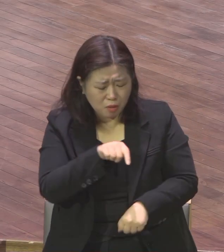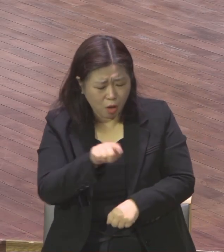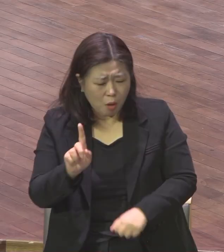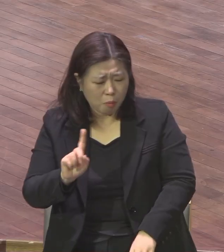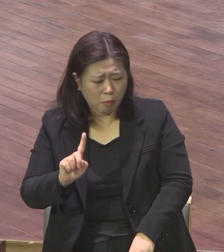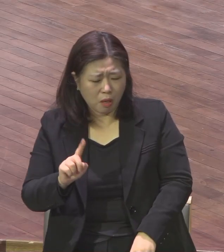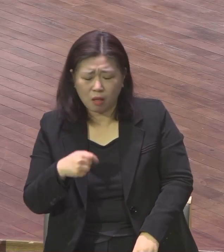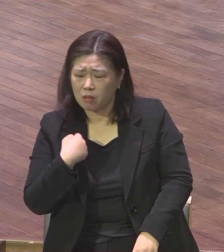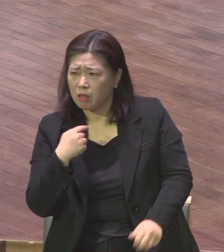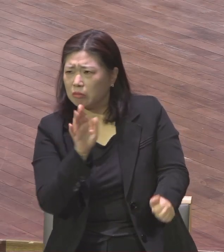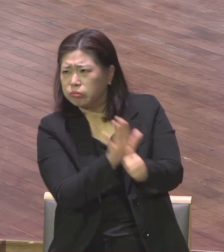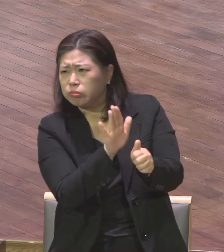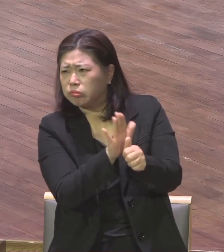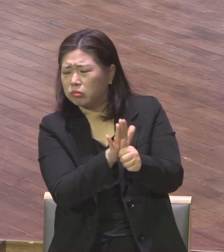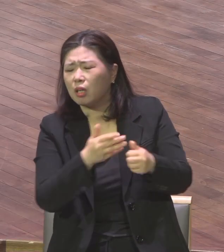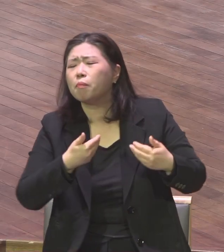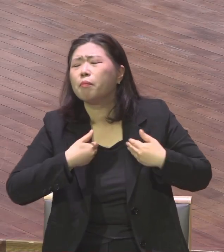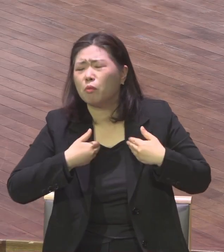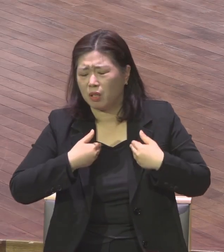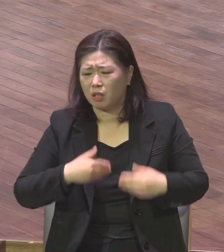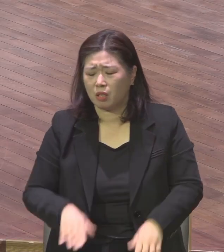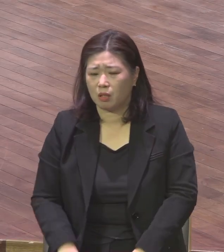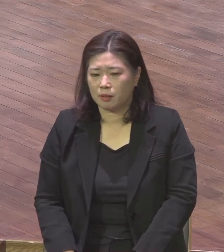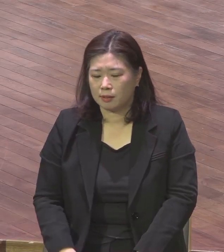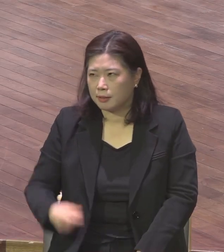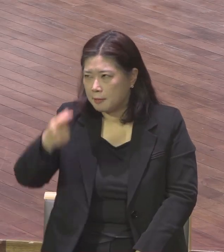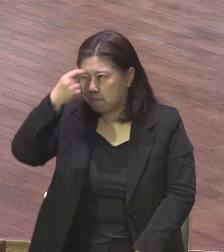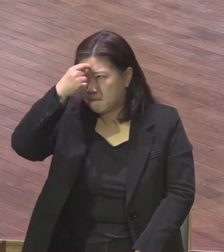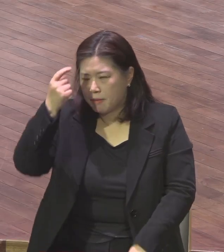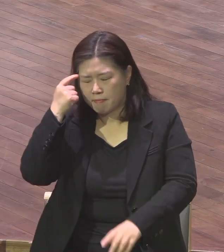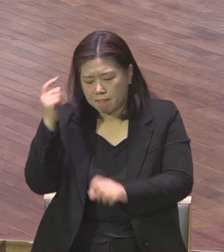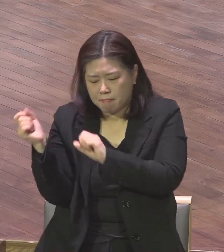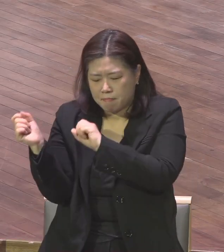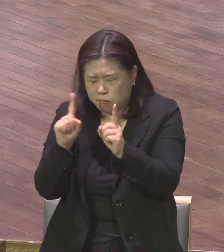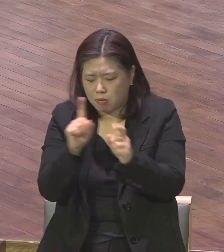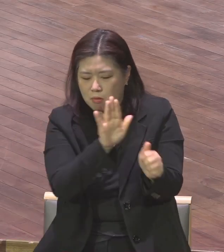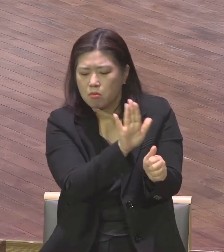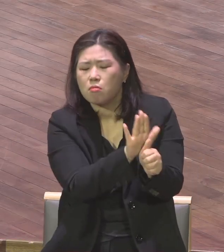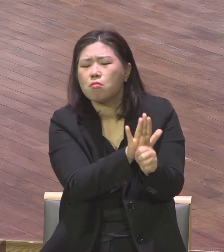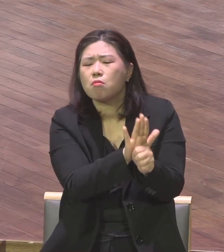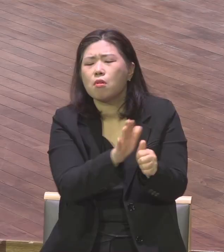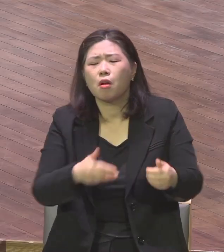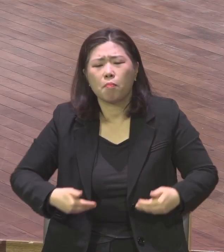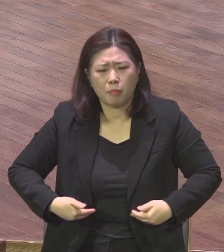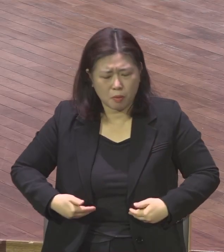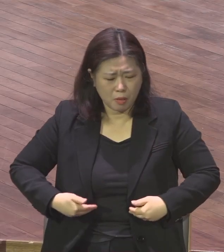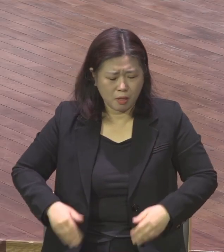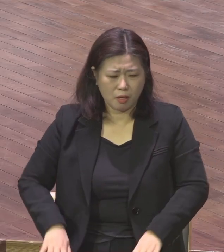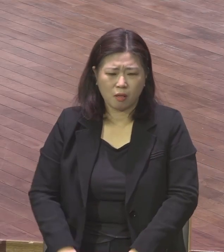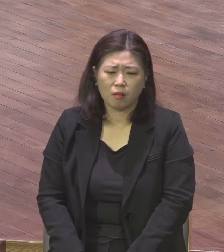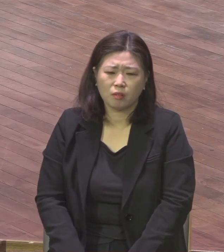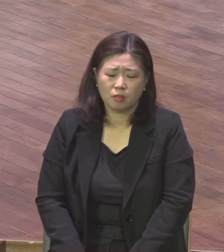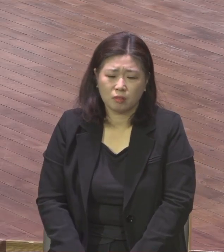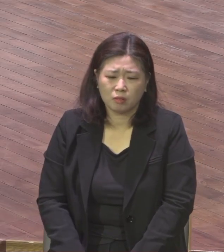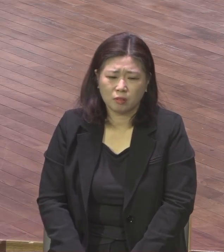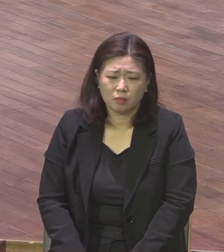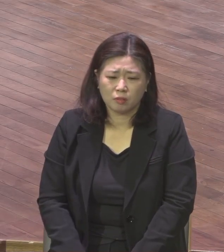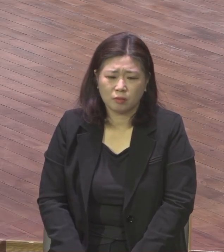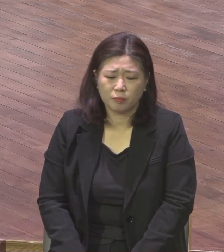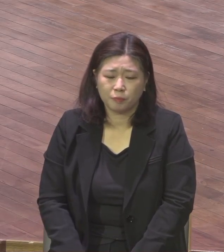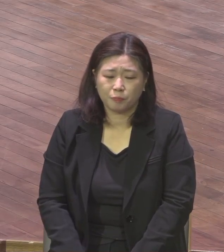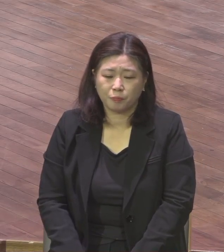신문권자예요. 아멘. 그러니까 나왔기 때문에 여기에 잡히면 안 된다면 싸우는 거, 매 싸우는 겁니다. 영적 싸움이라 그래. 그걸